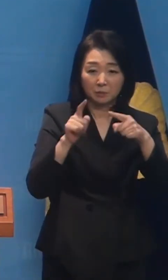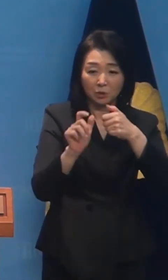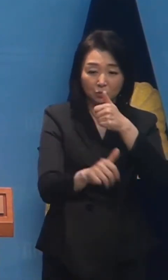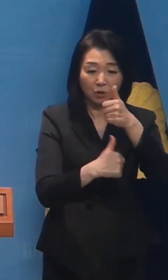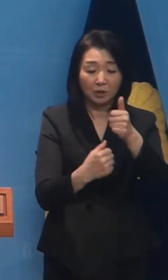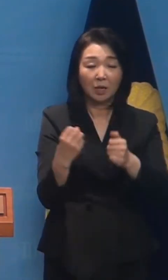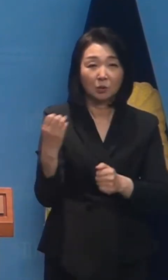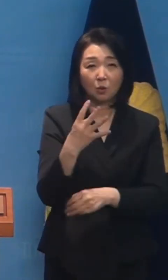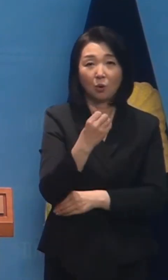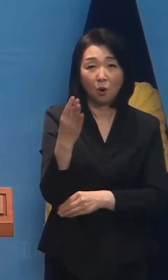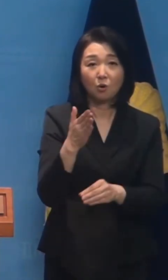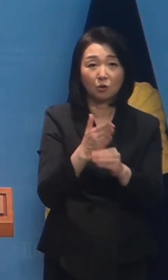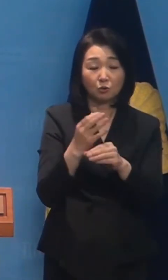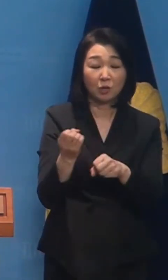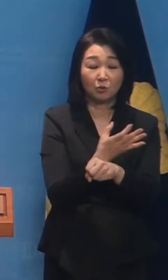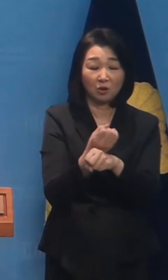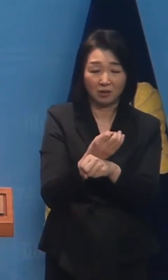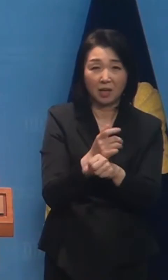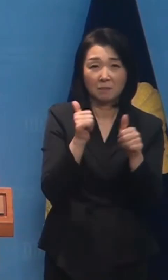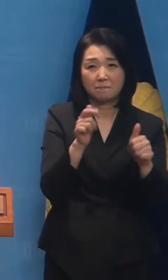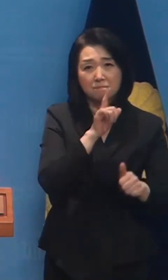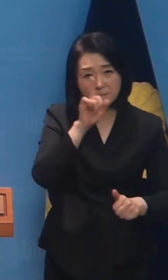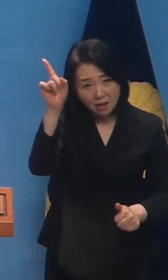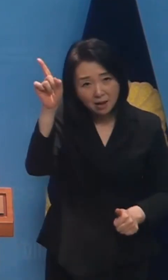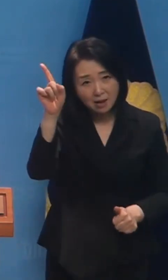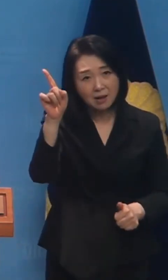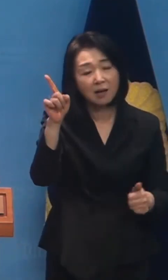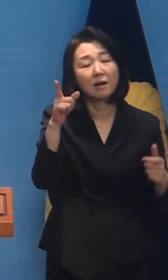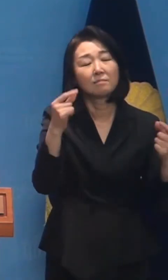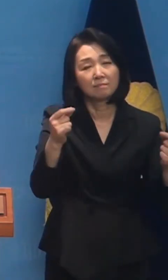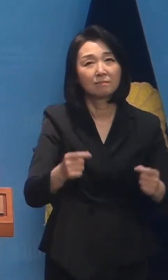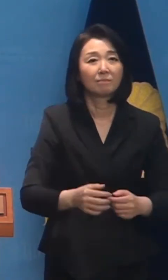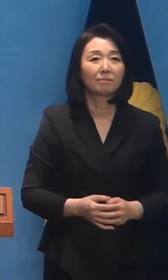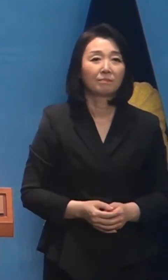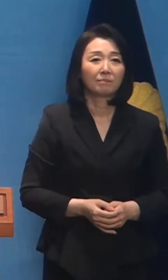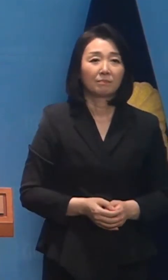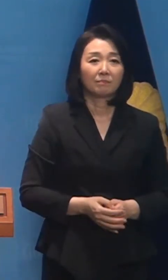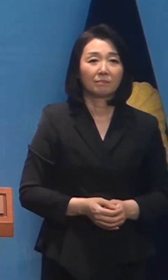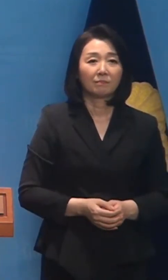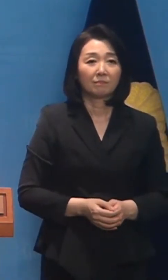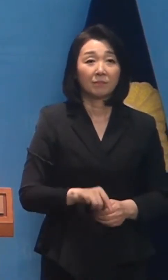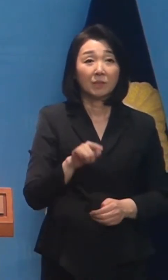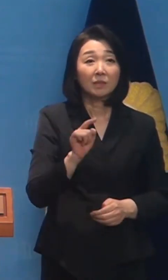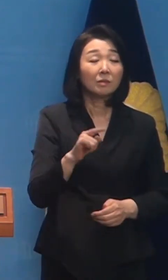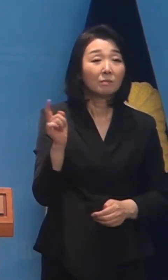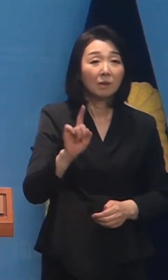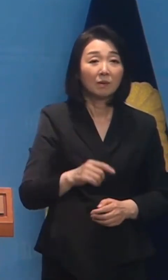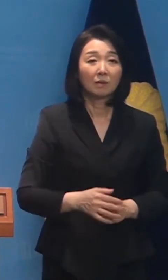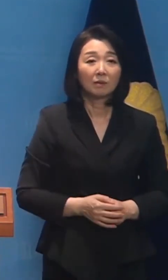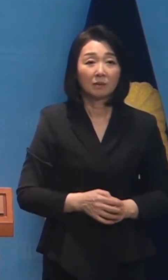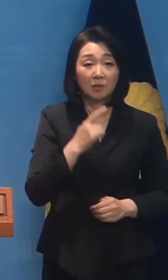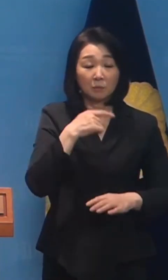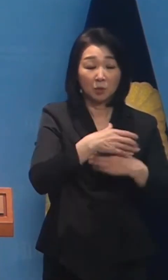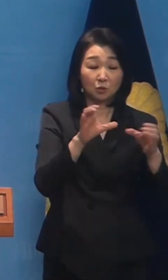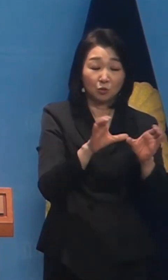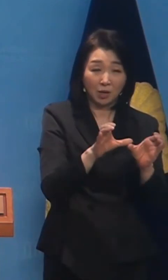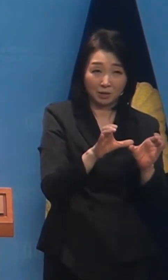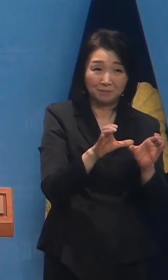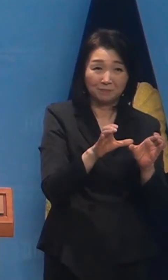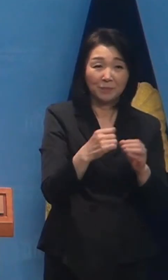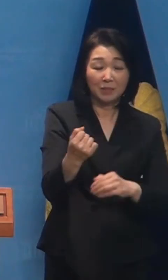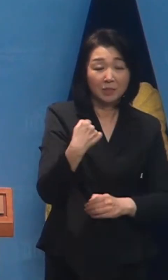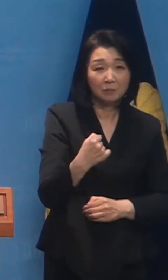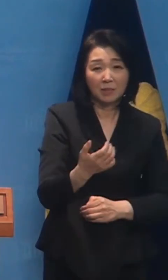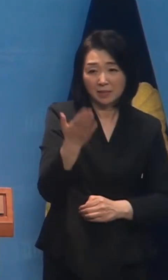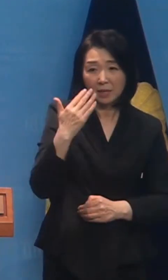혹은 언론중재위 제소를 말 그대로 난사하고 있습니다. 이는 사실 민주당 세력이